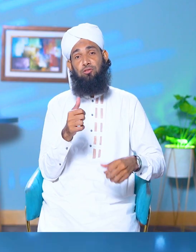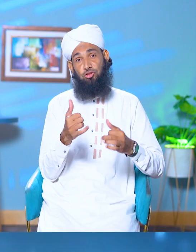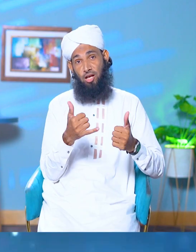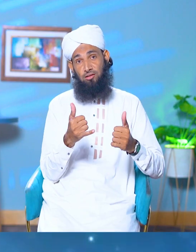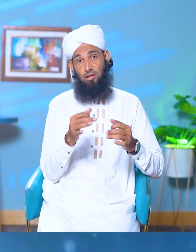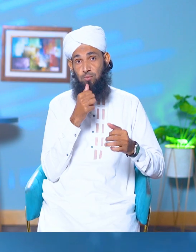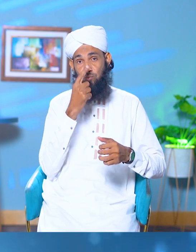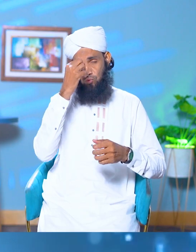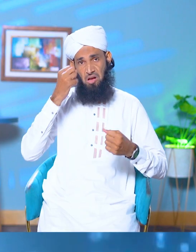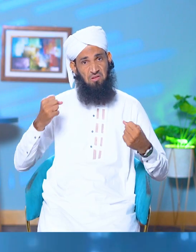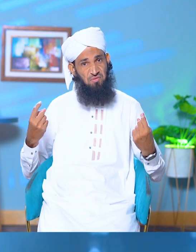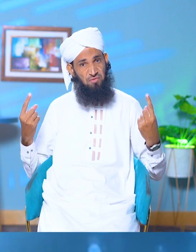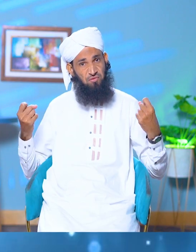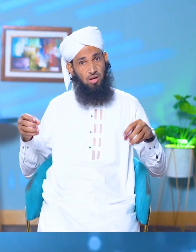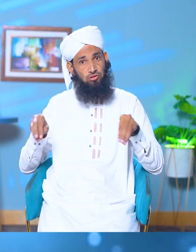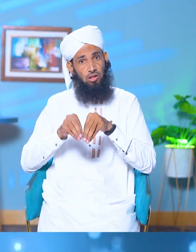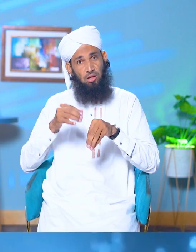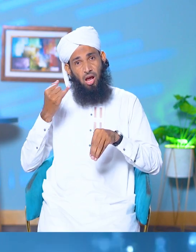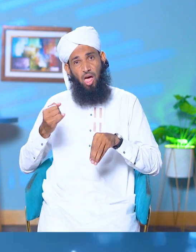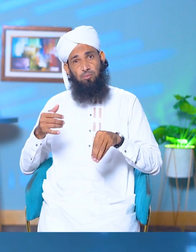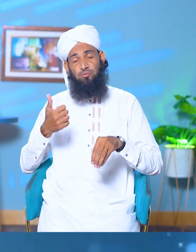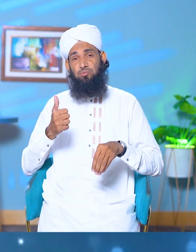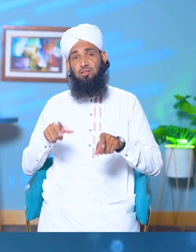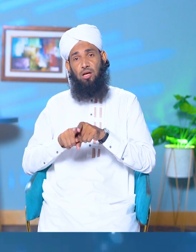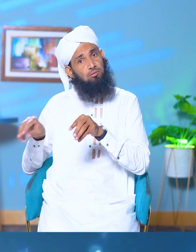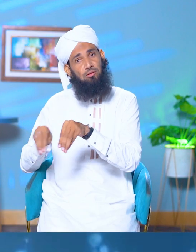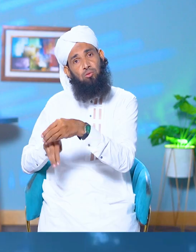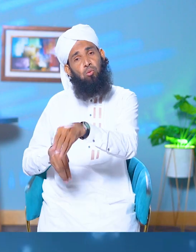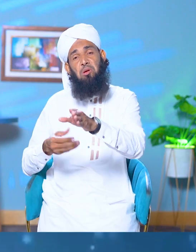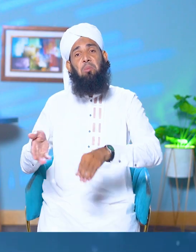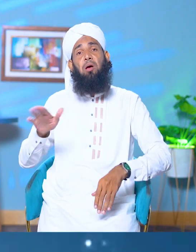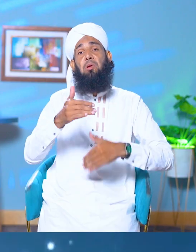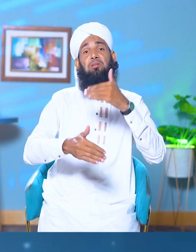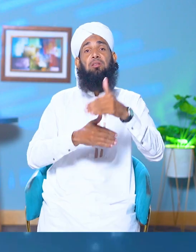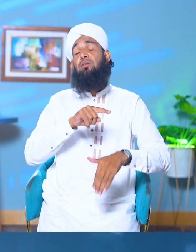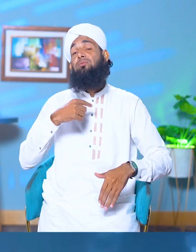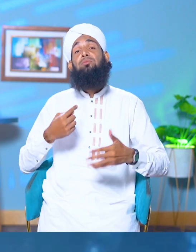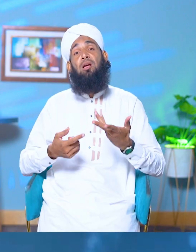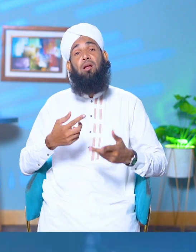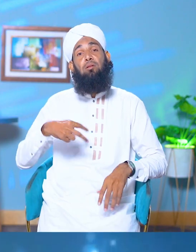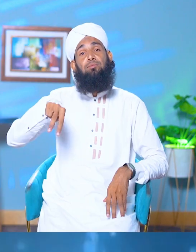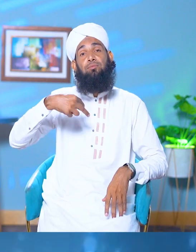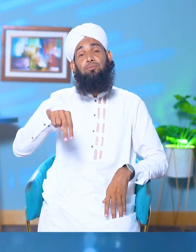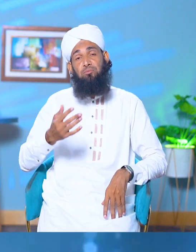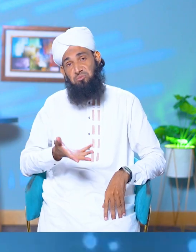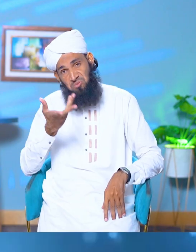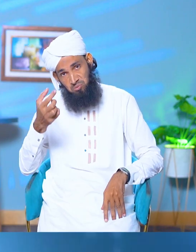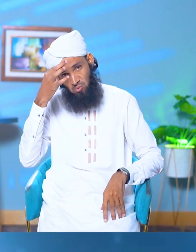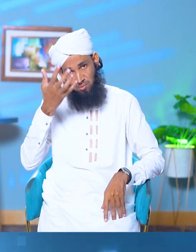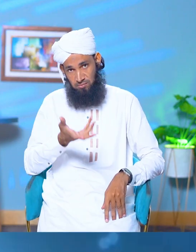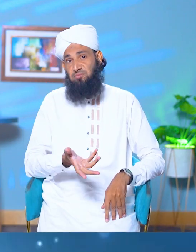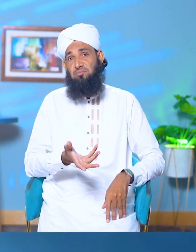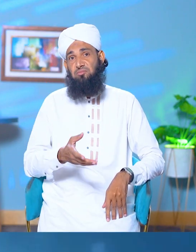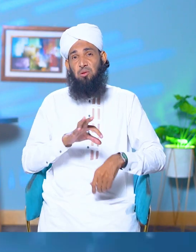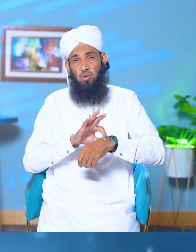شادی کروا دی نا تو پھر بعض اوقات یہ کہ بڑا نقصان ہوتا ہے، بڑا نقصان ہوتا ہے، خودکشیاں تک ہو جاتی ہیں، سب واقعات